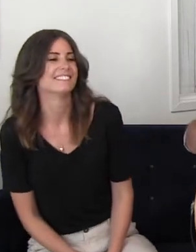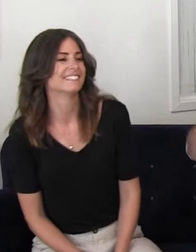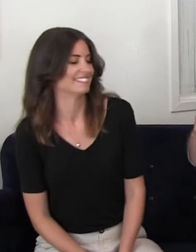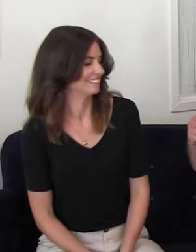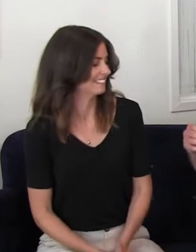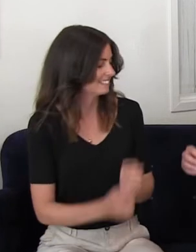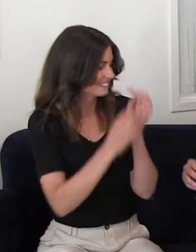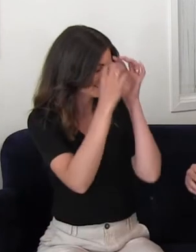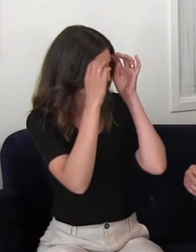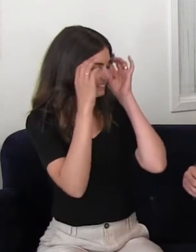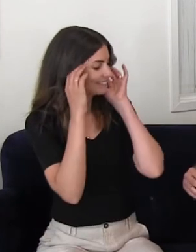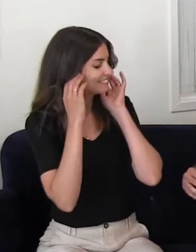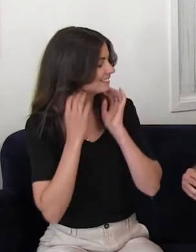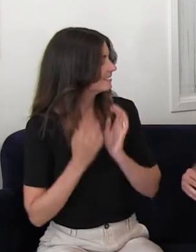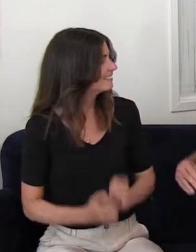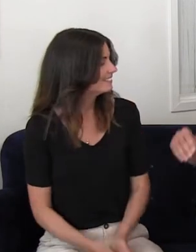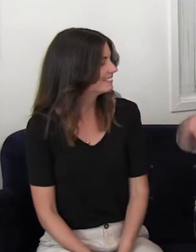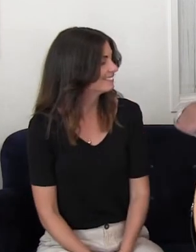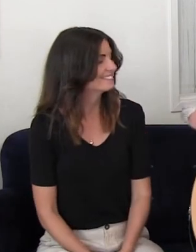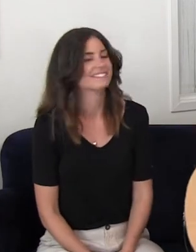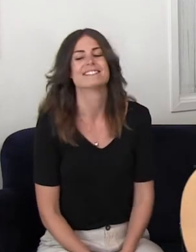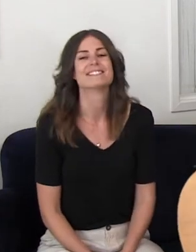Fick vi med ett bra ljud. Så.